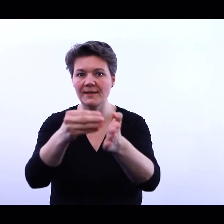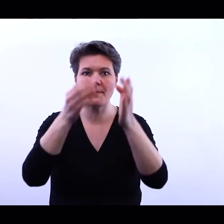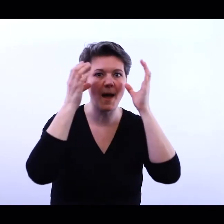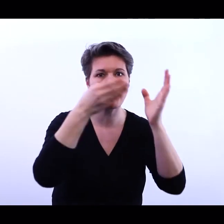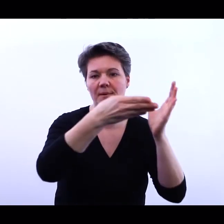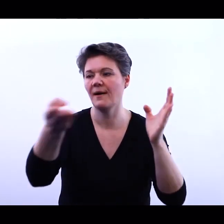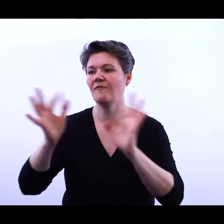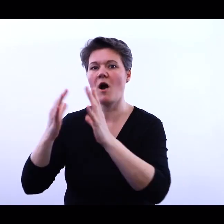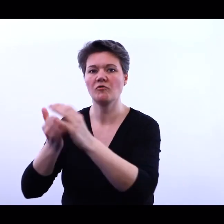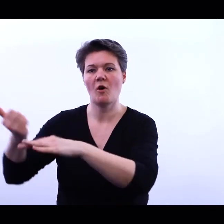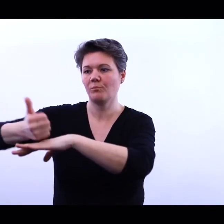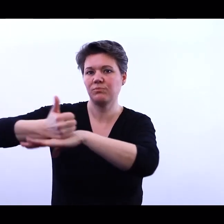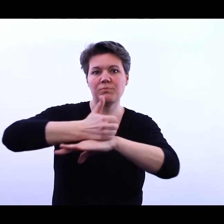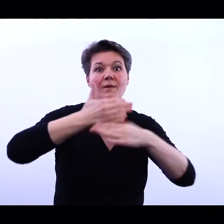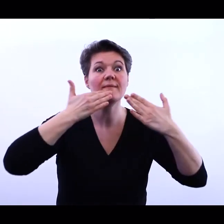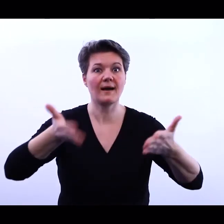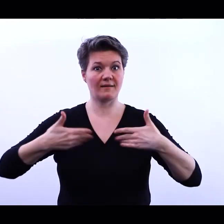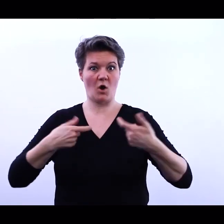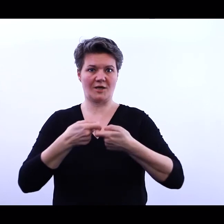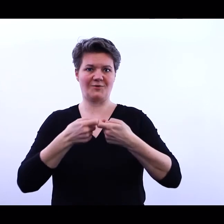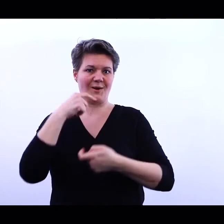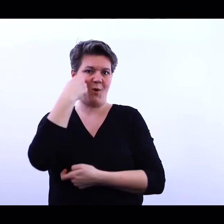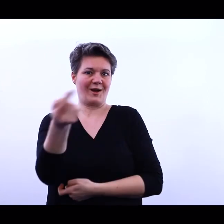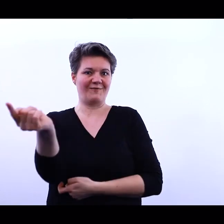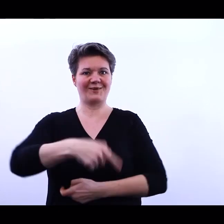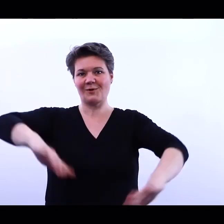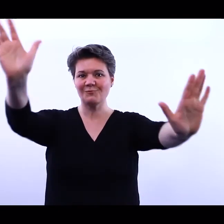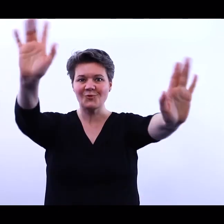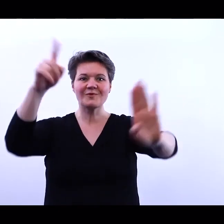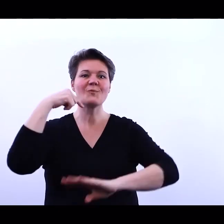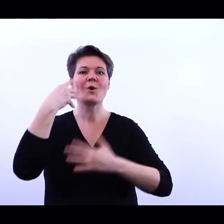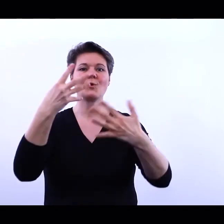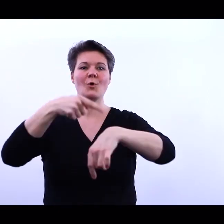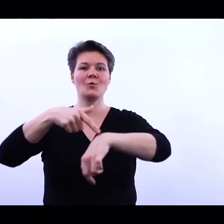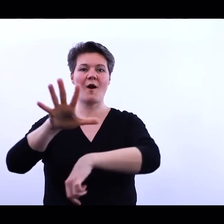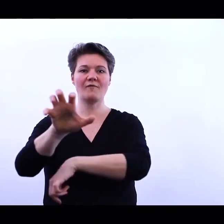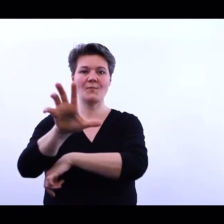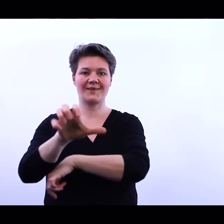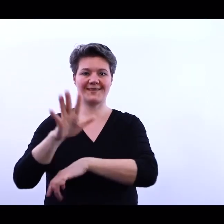Sessiongeber und ich freue mich auf den morgigen Tag. Bis morgen um 9:50 Uhr.